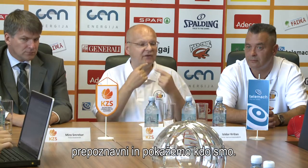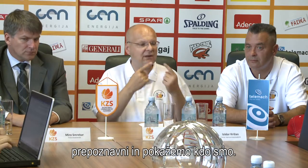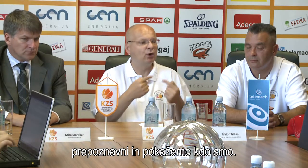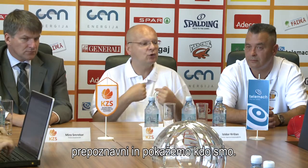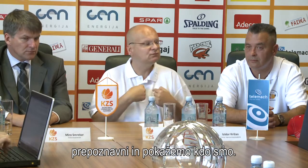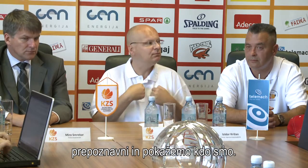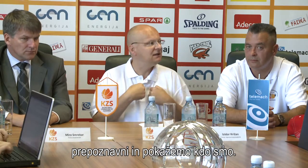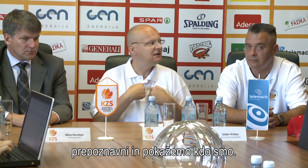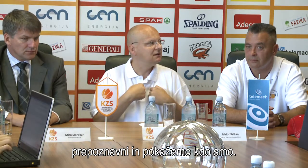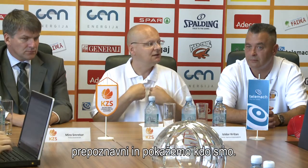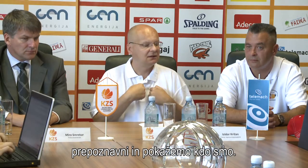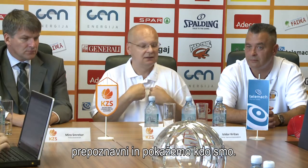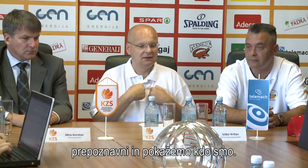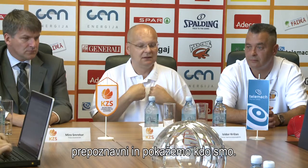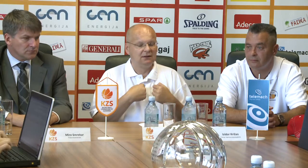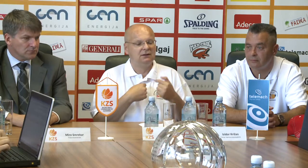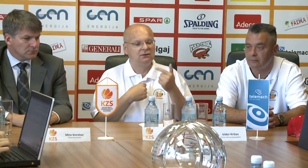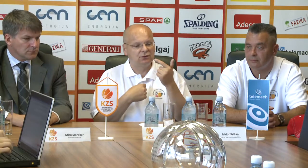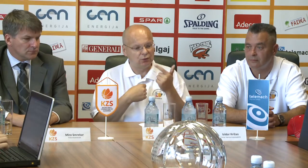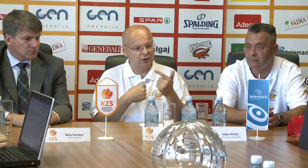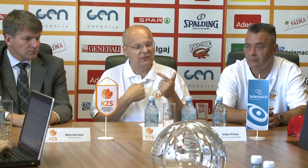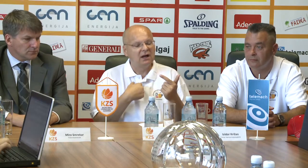prepoznavni, da povemo, kdo smo mi. In kot